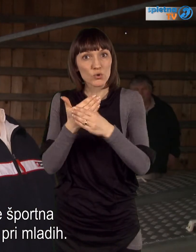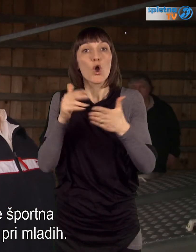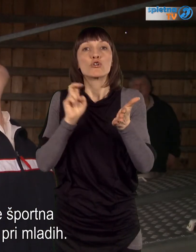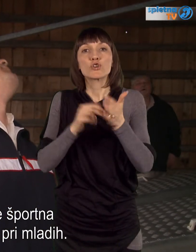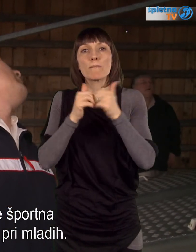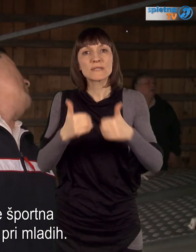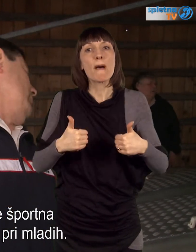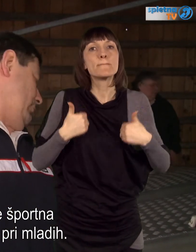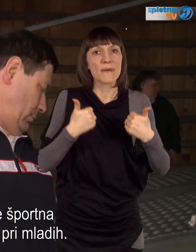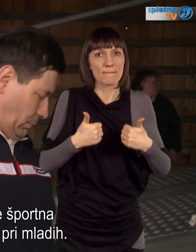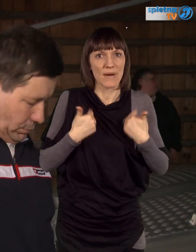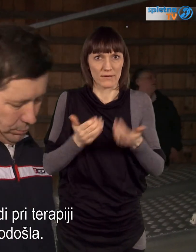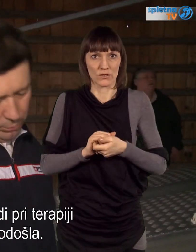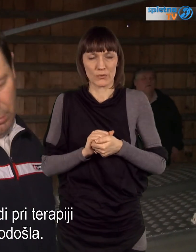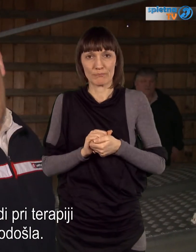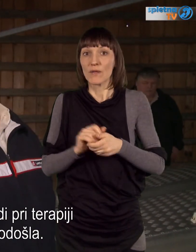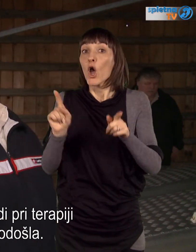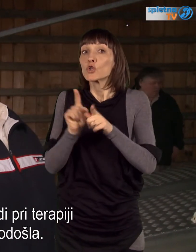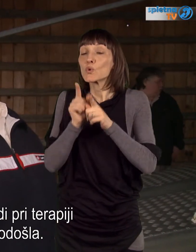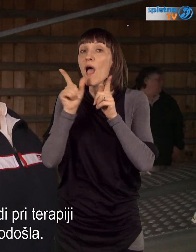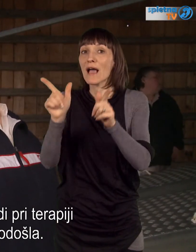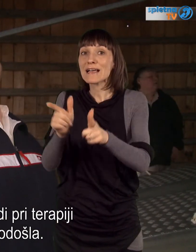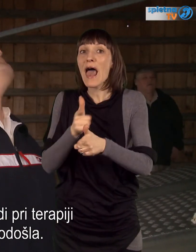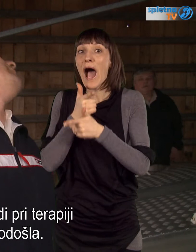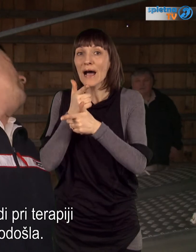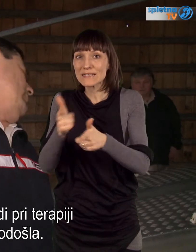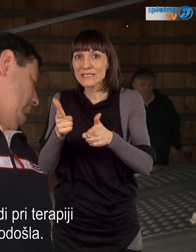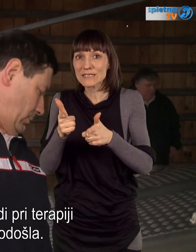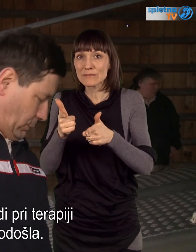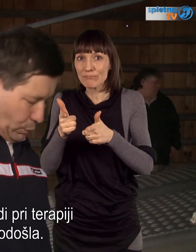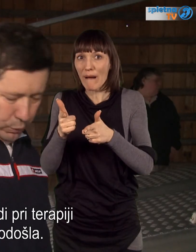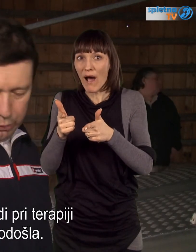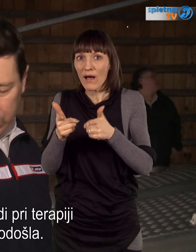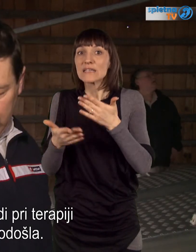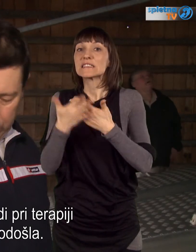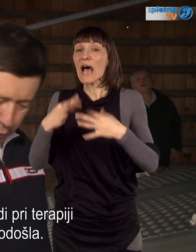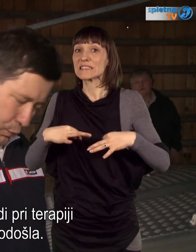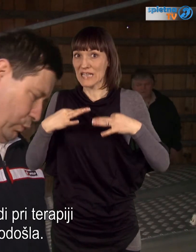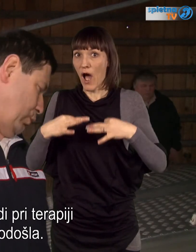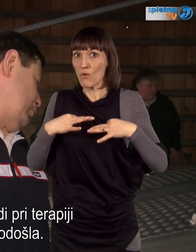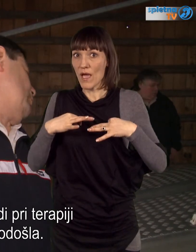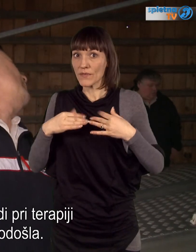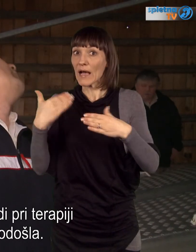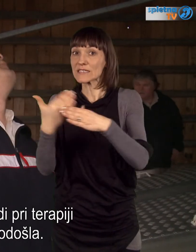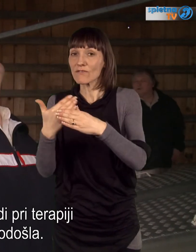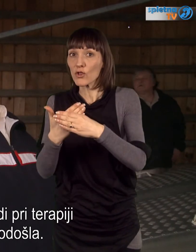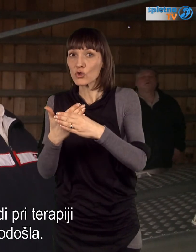pri mladih. Vsekakor je glasba tudi v terapiji tinitusa zelo dobrodošla, je pa